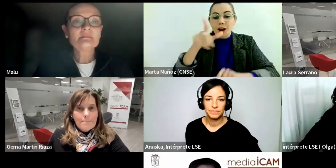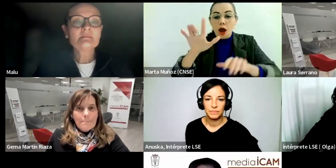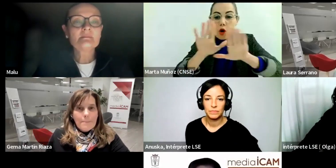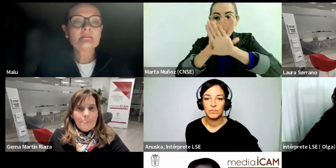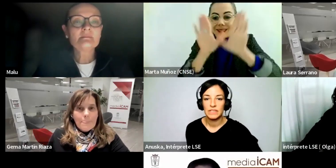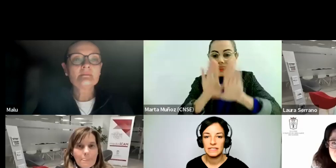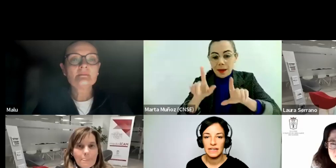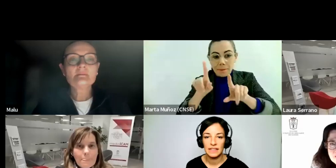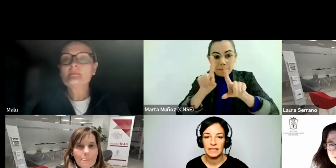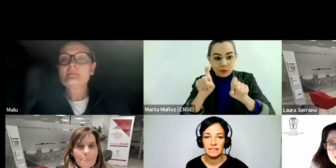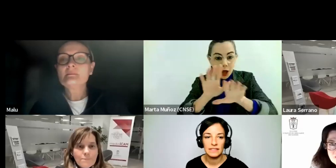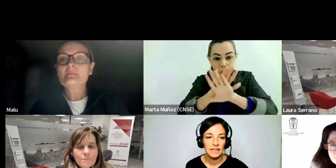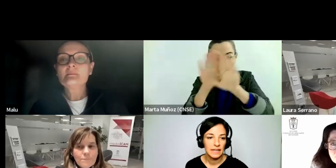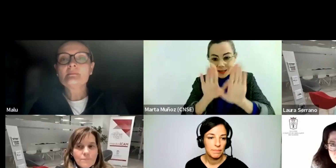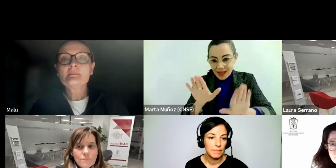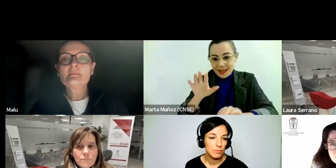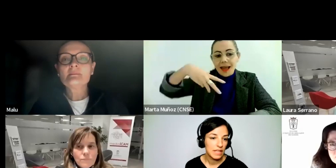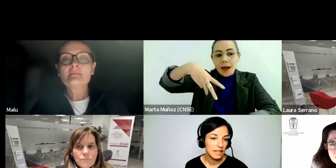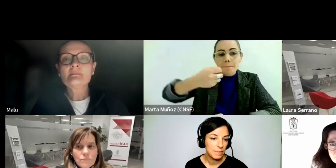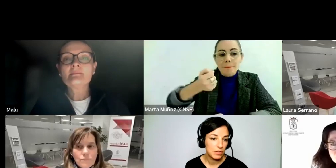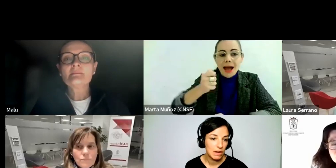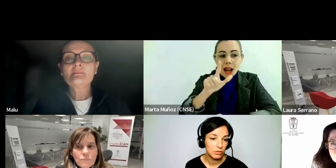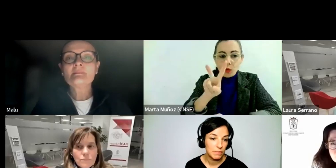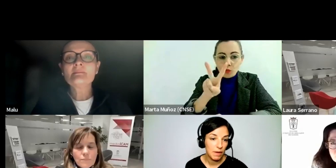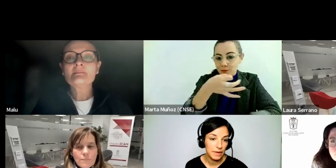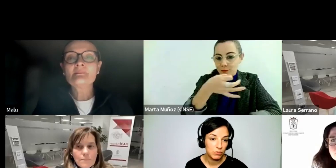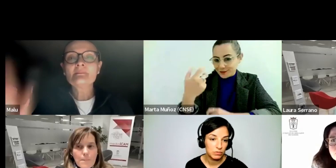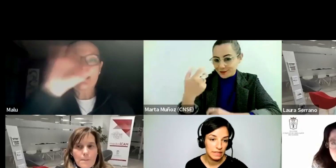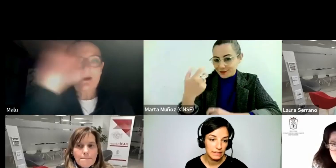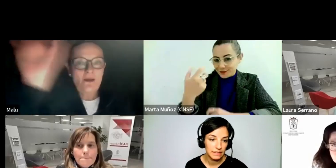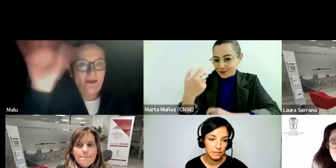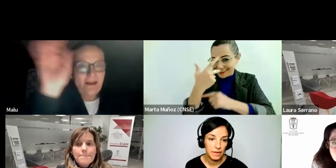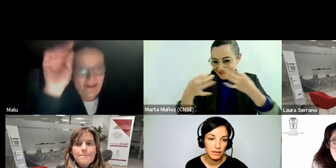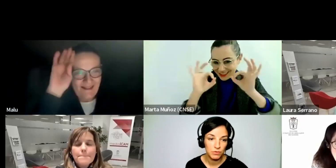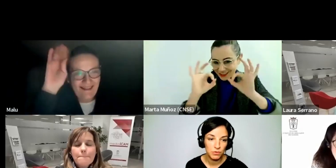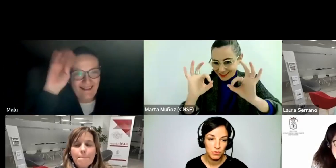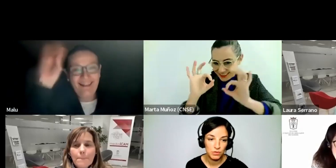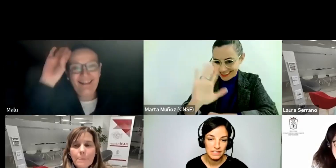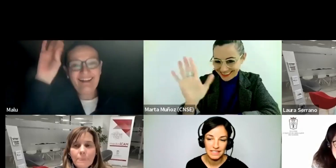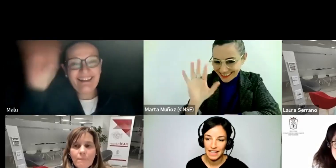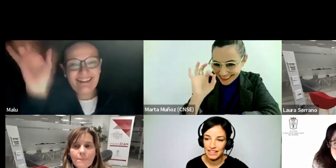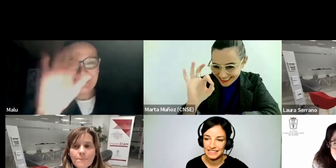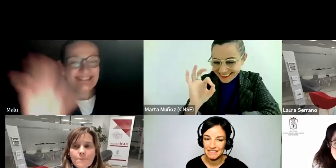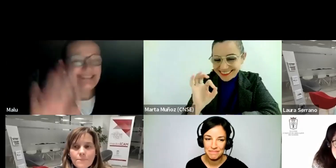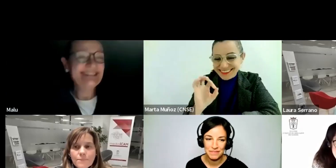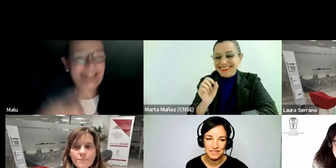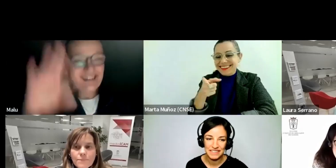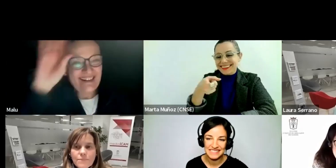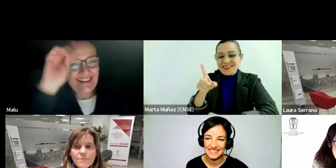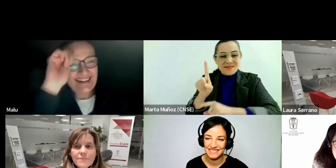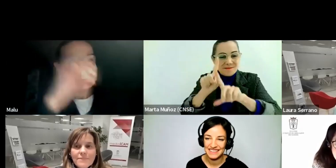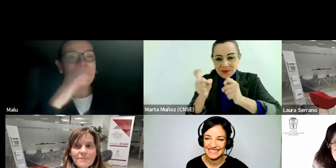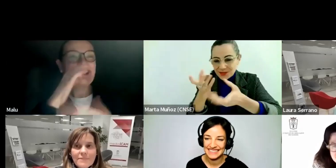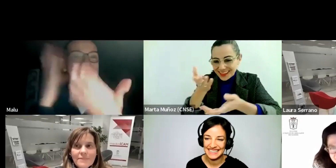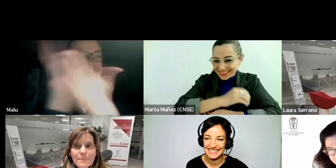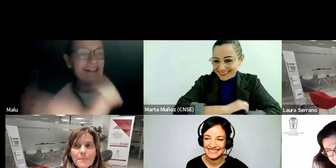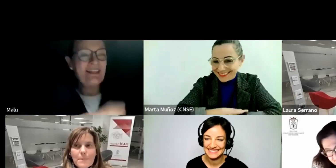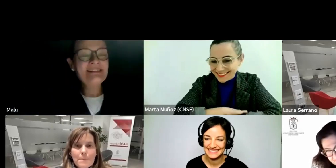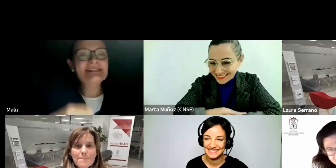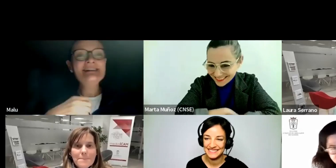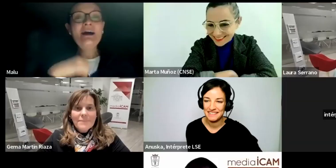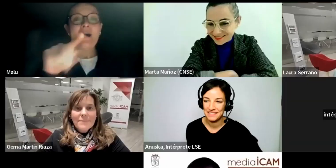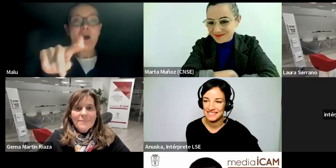Perfecto, muchas gracias. Vamos a dar paso a la última pregunta. Malú, justo has entrado a tiempo, así que hola, ¿qué